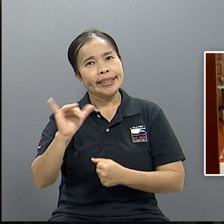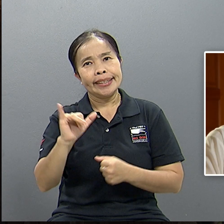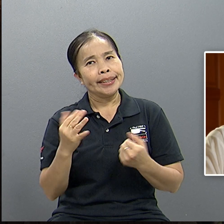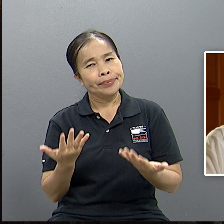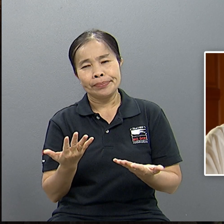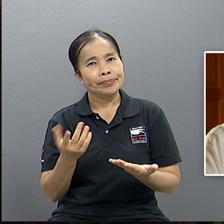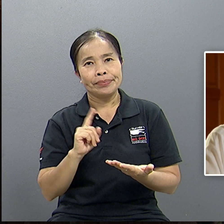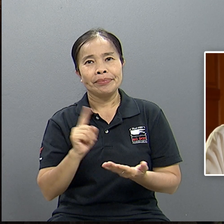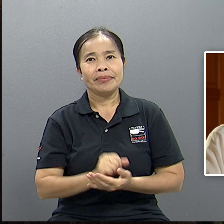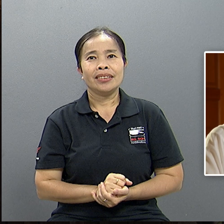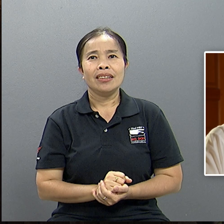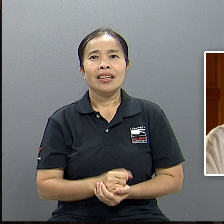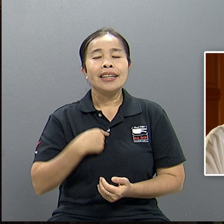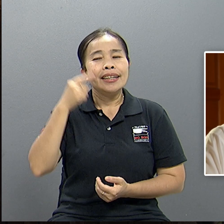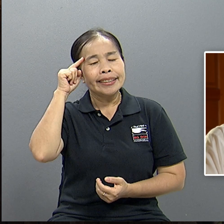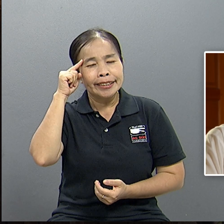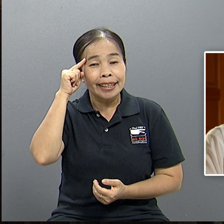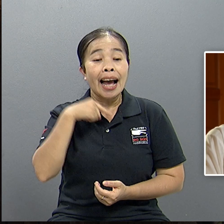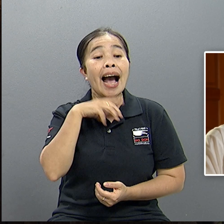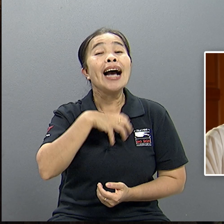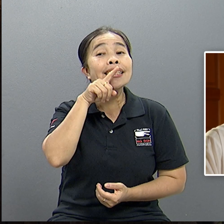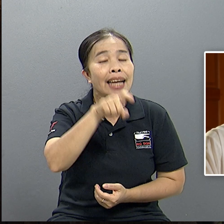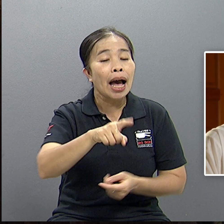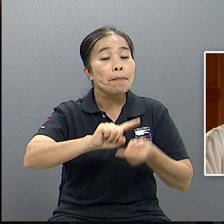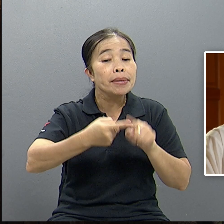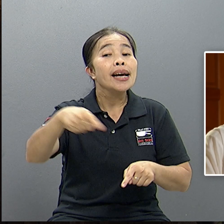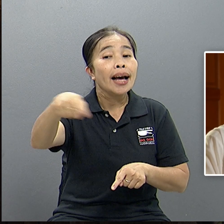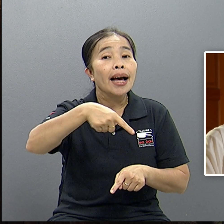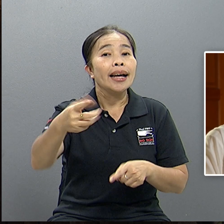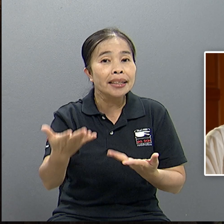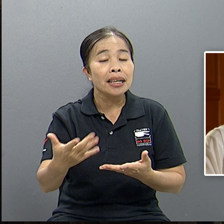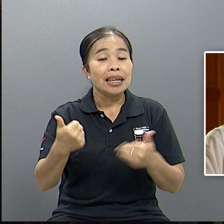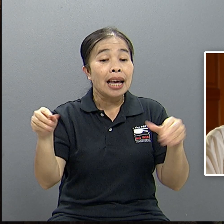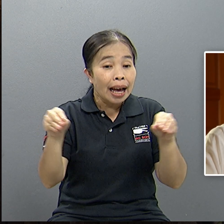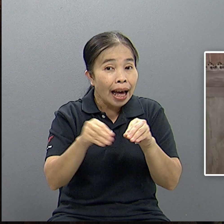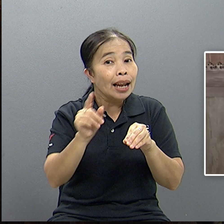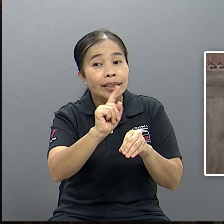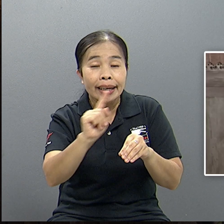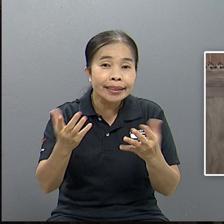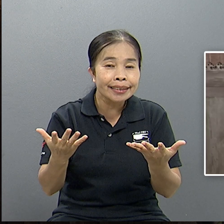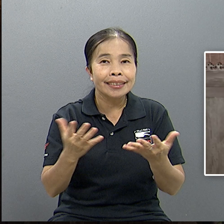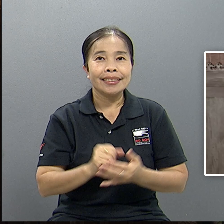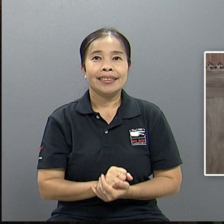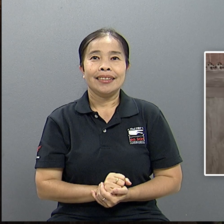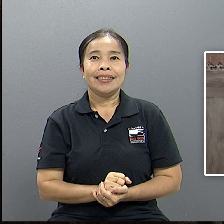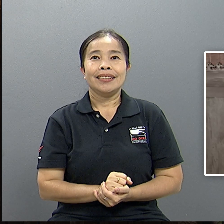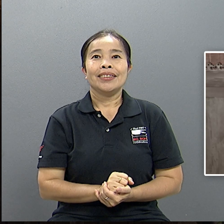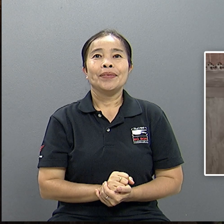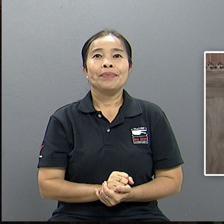ยก็เลยอยากจะทราบว่าเพื่อนๆคนอื่นๆเขาเป็นอย่างไรกันบ้าง